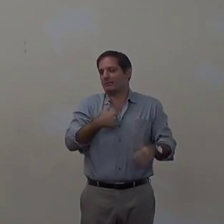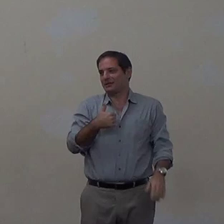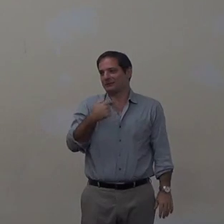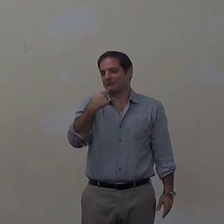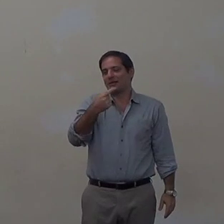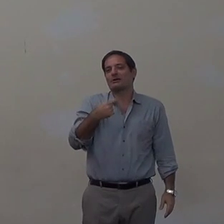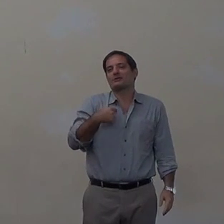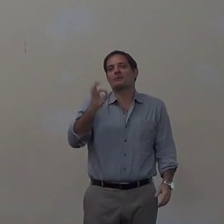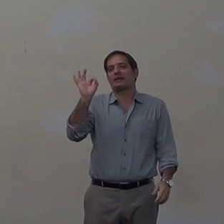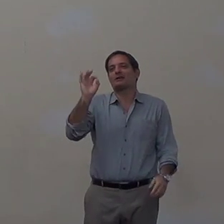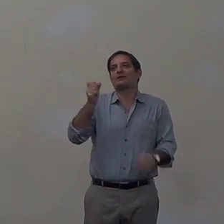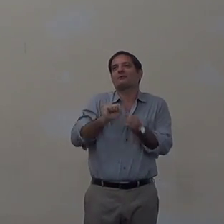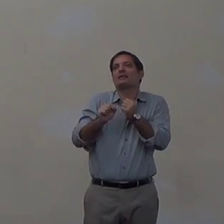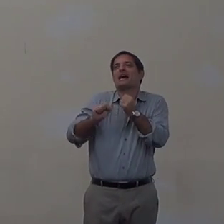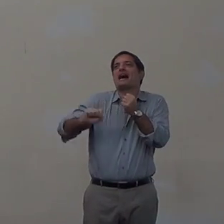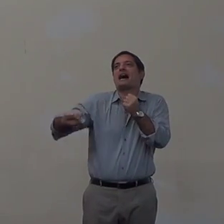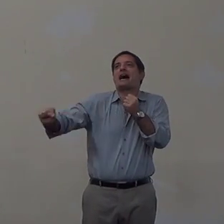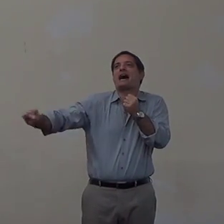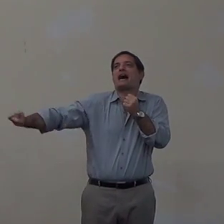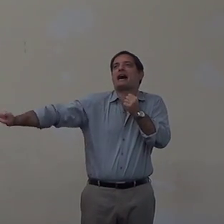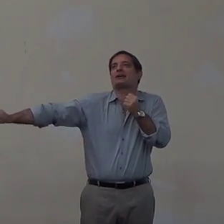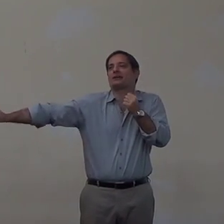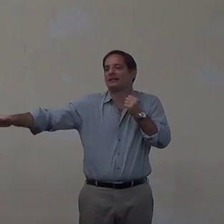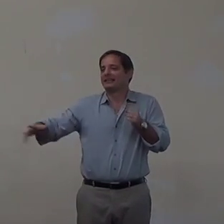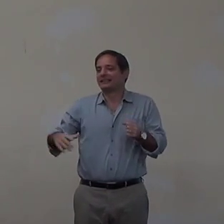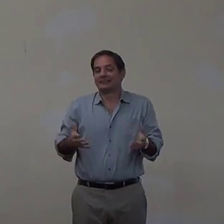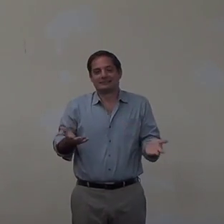ay, me dijo que yo predico muy